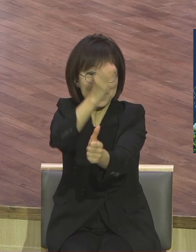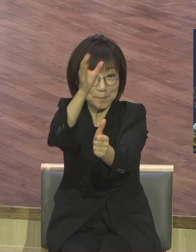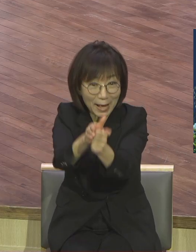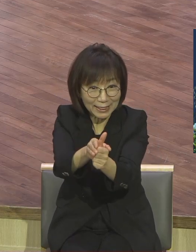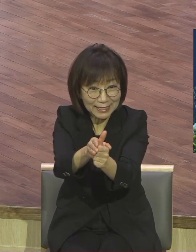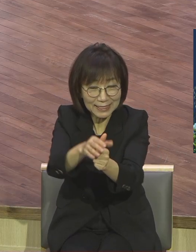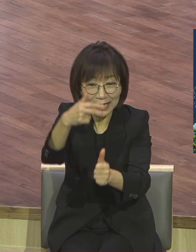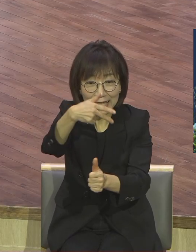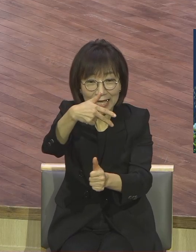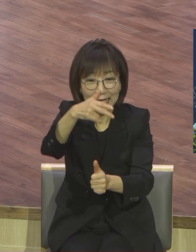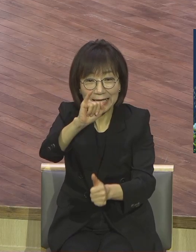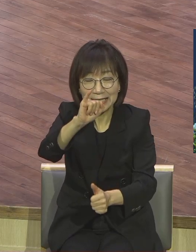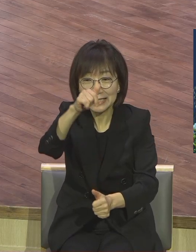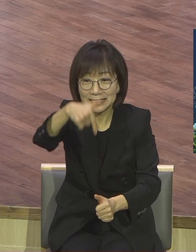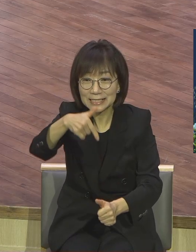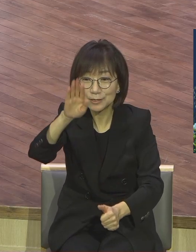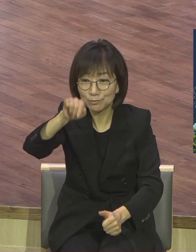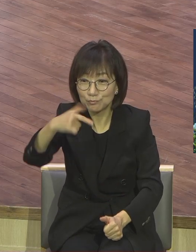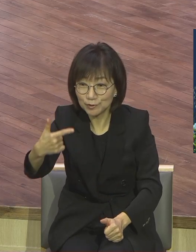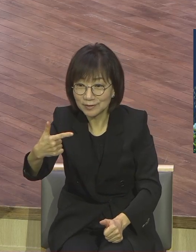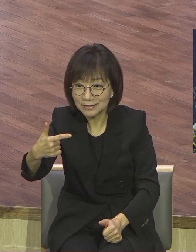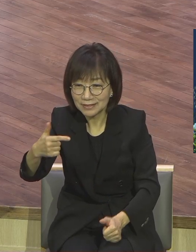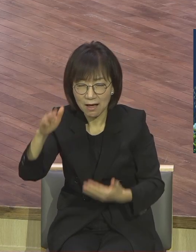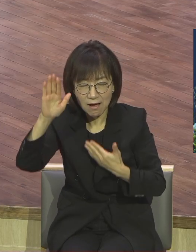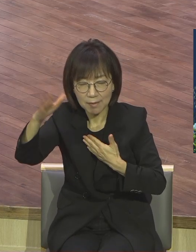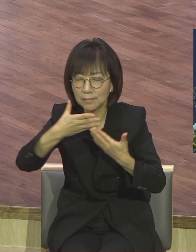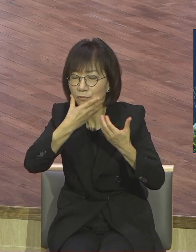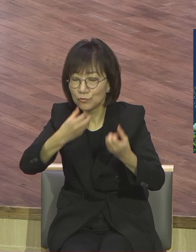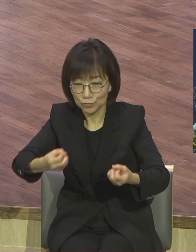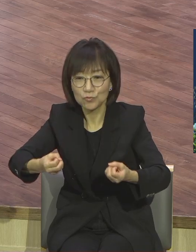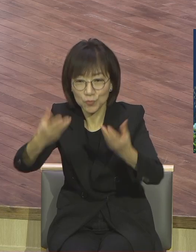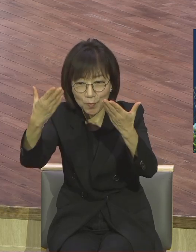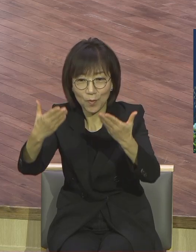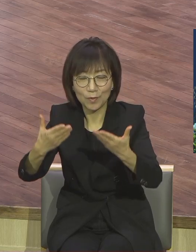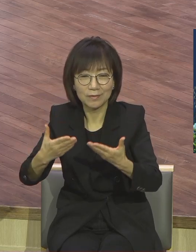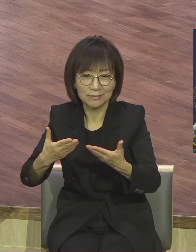다 있다고. 그 속에 모든 치유 회복이 다 일어난다고.